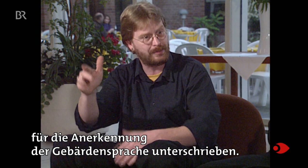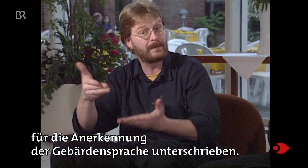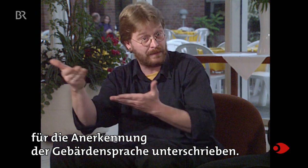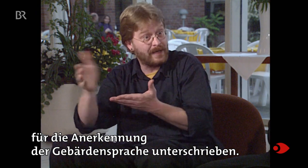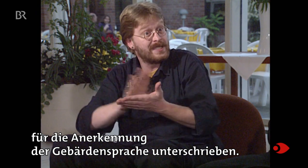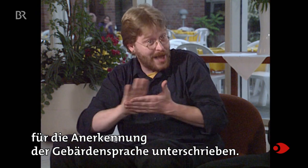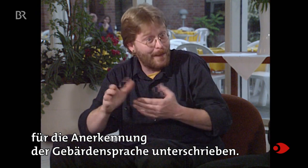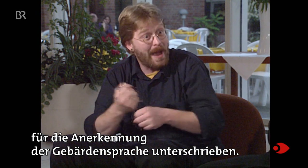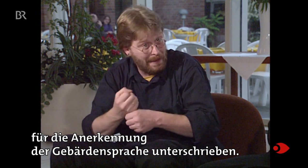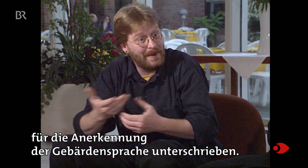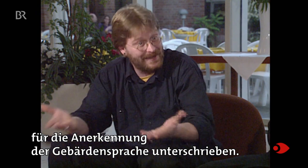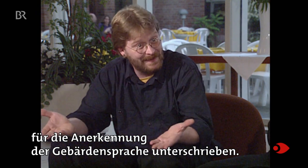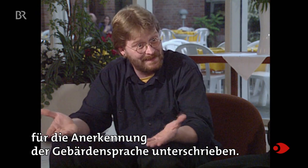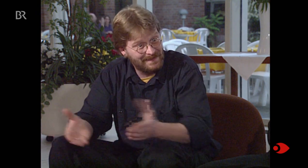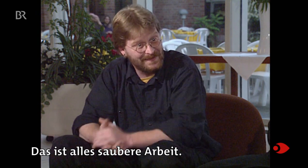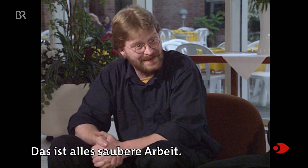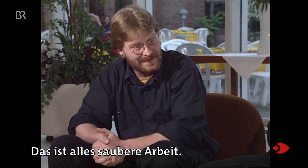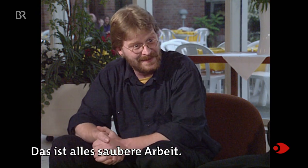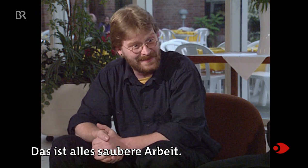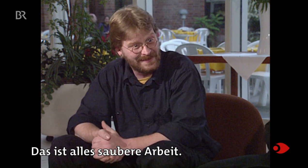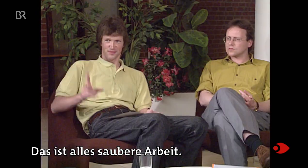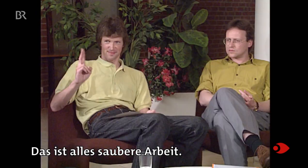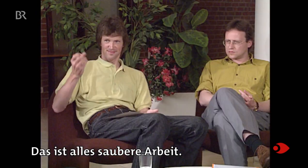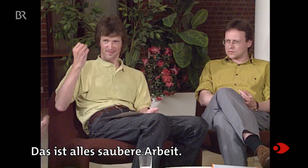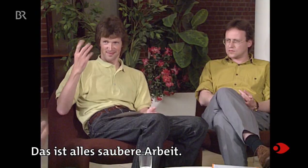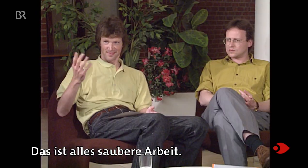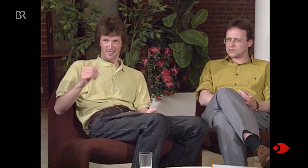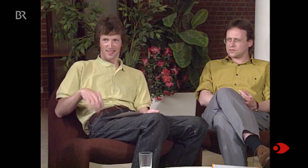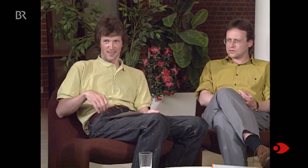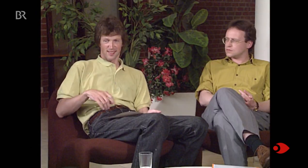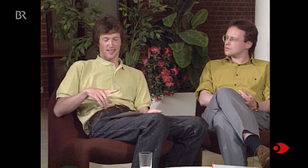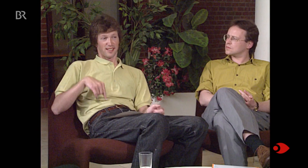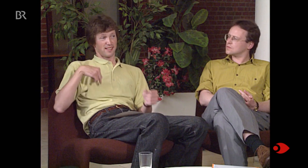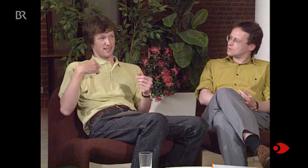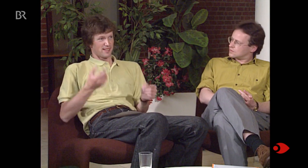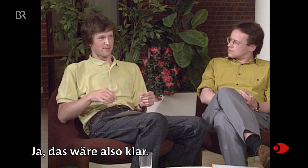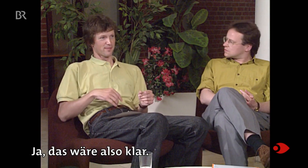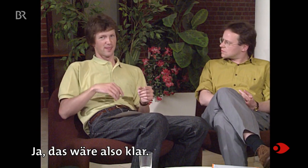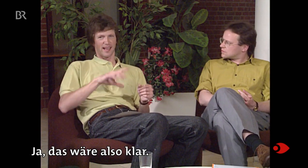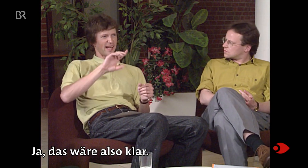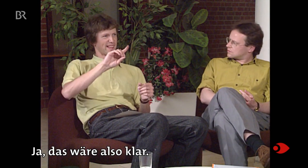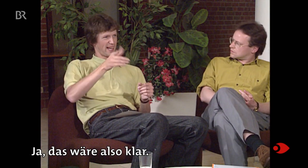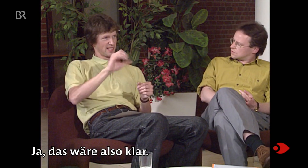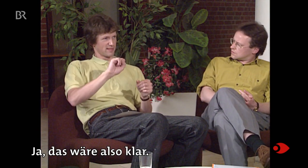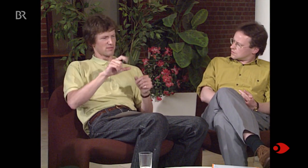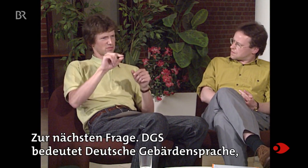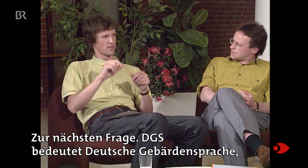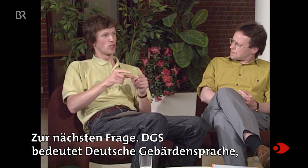für die Anerkennung der Gebärdensprache unterschrieben. Das ist alles saubere Arbeit. Ja, das wäre also klar. Zur nächsten